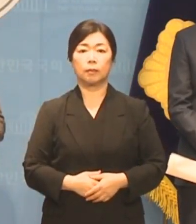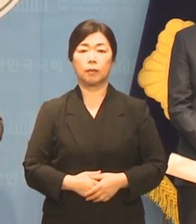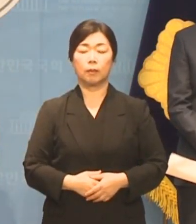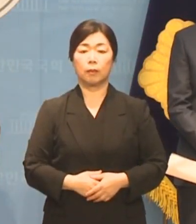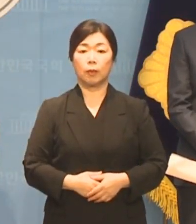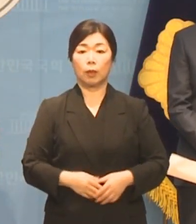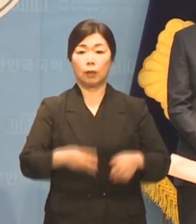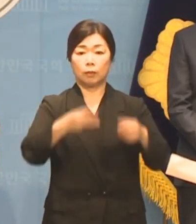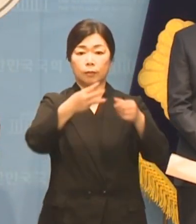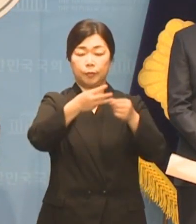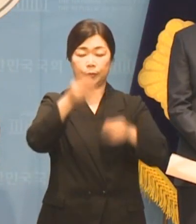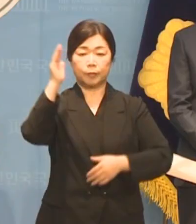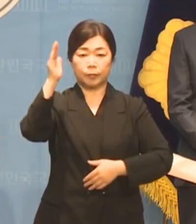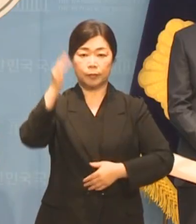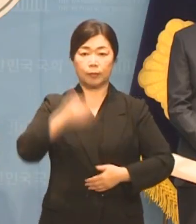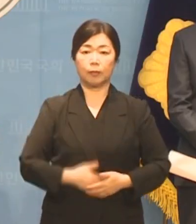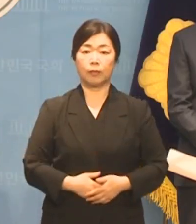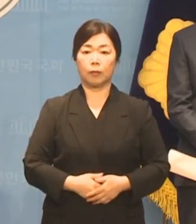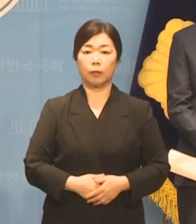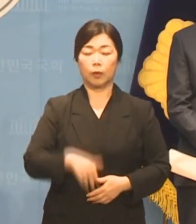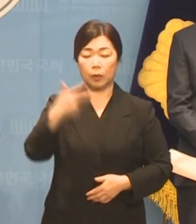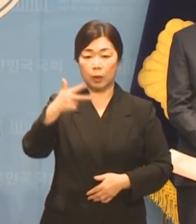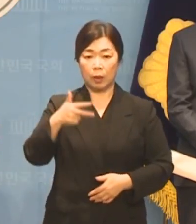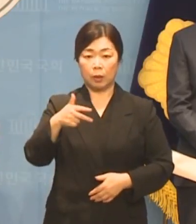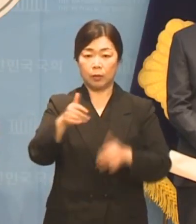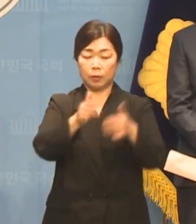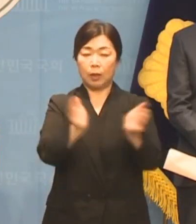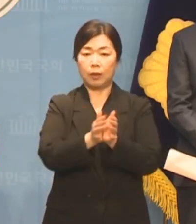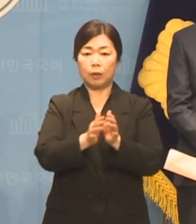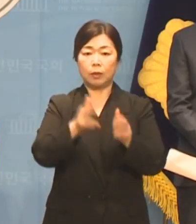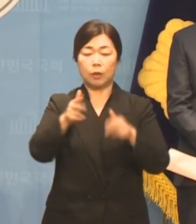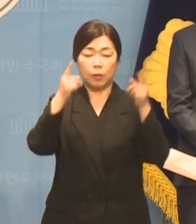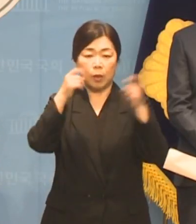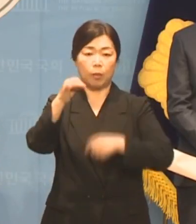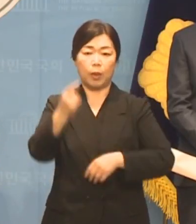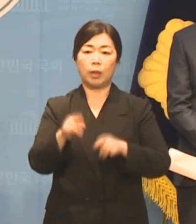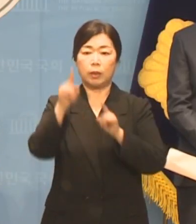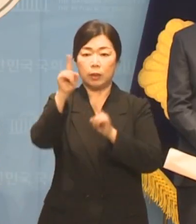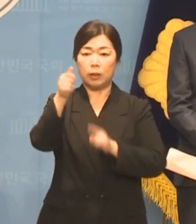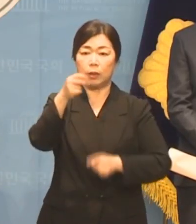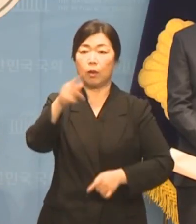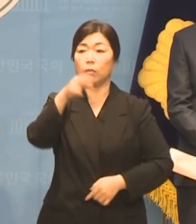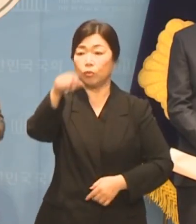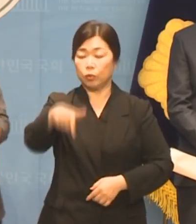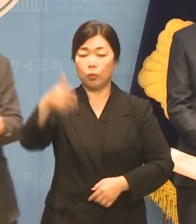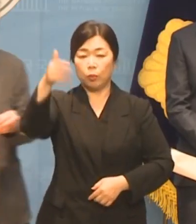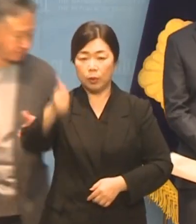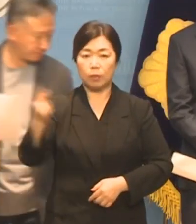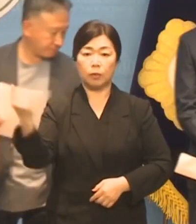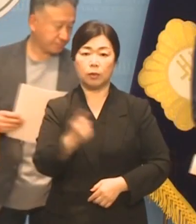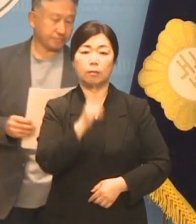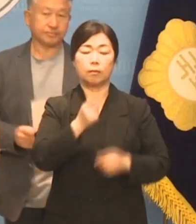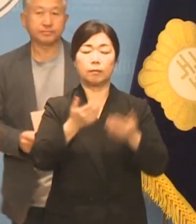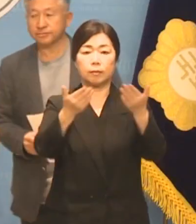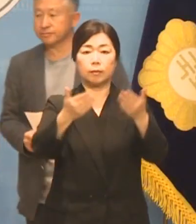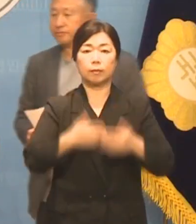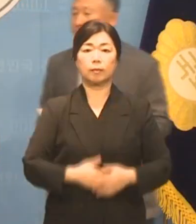세 번째 발언입니다. 조선의열단 기념사업회 이현문 회장님께서 발언해 주시겠습니다.